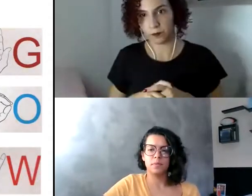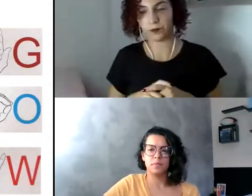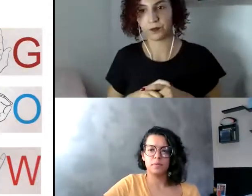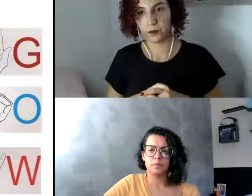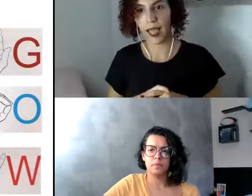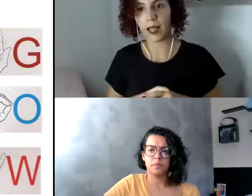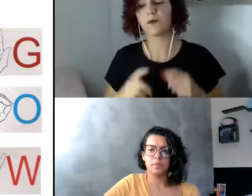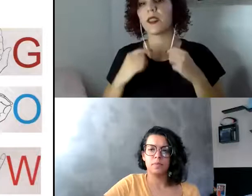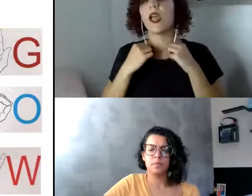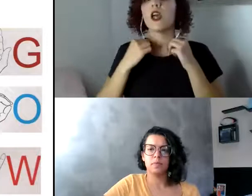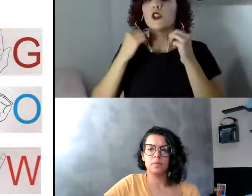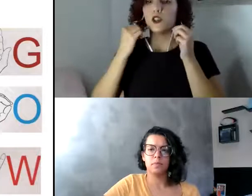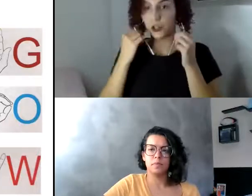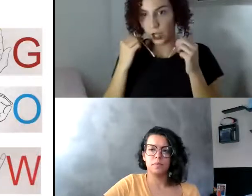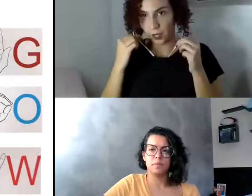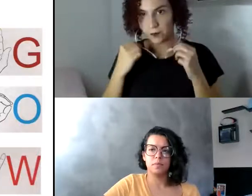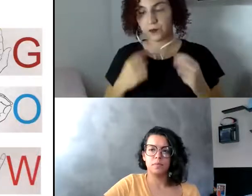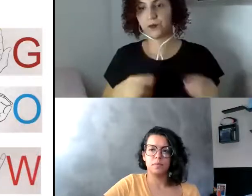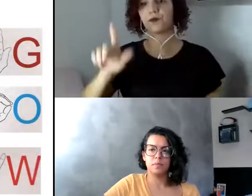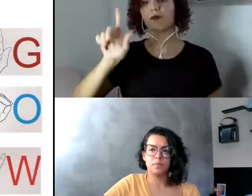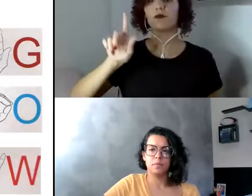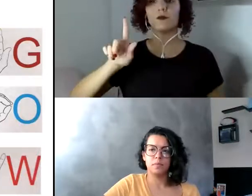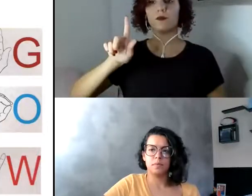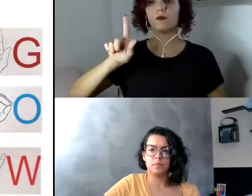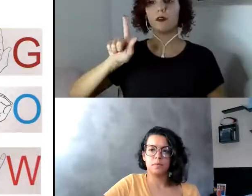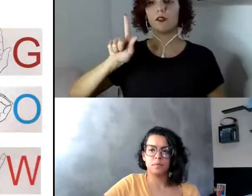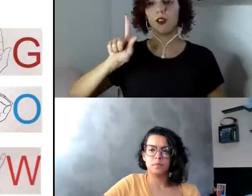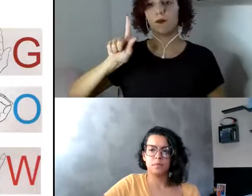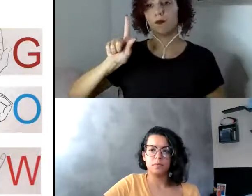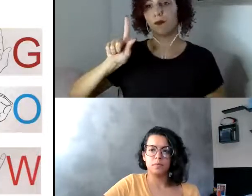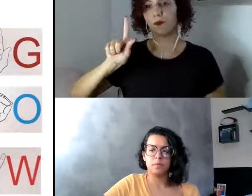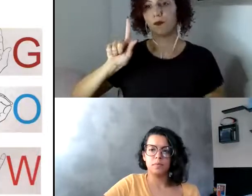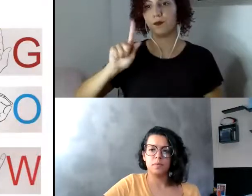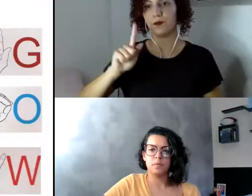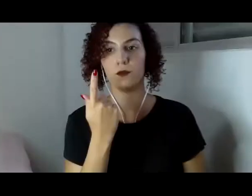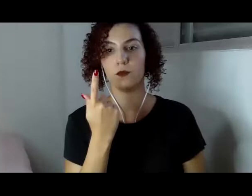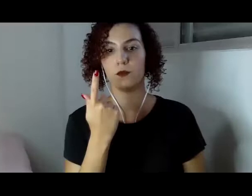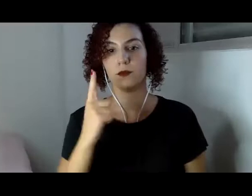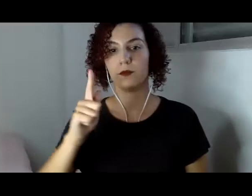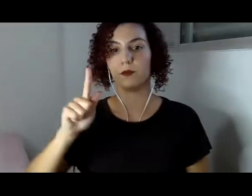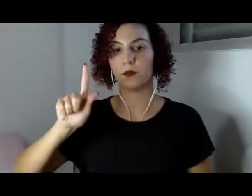facilita. Tá? G. G.